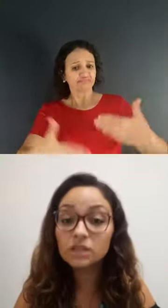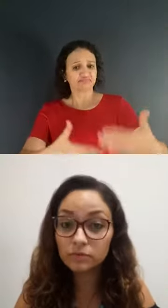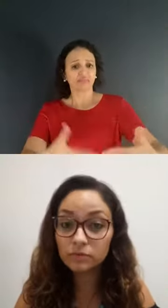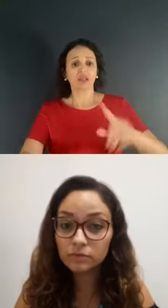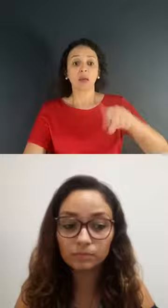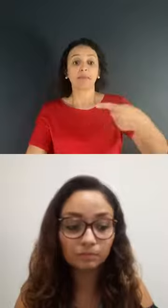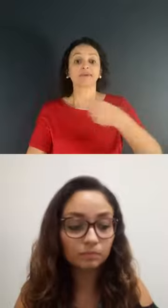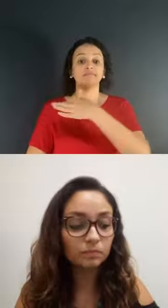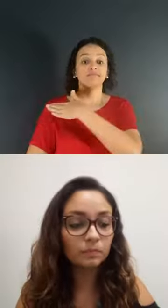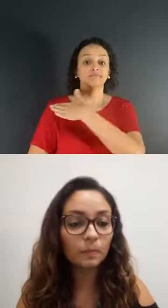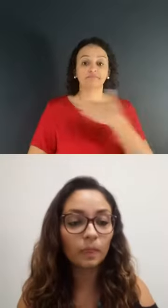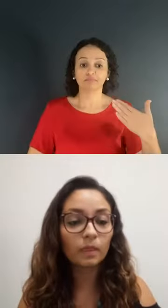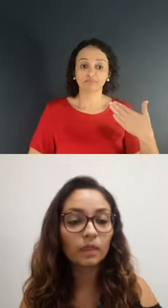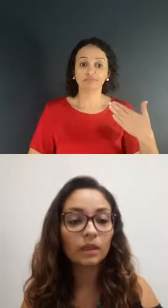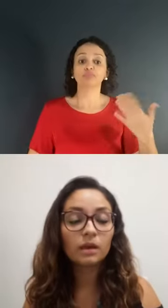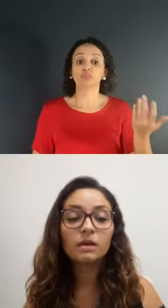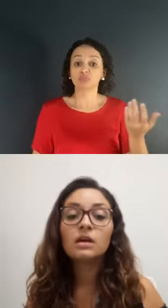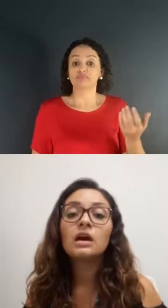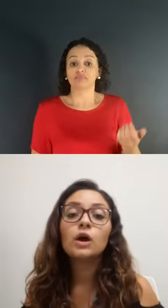abusivos.